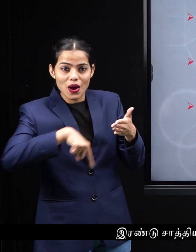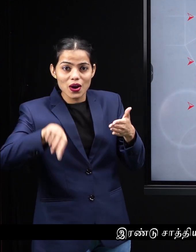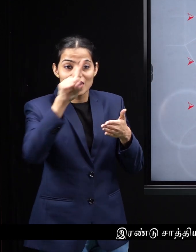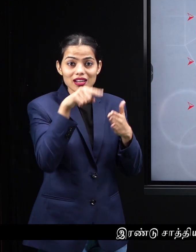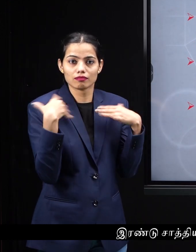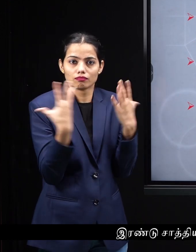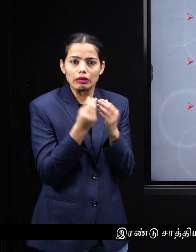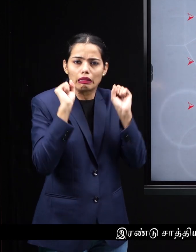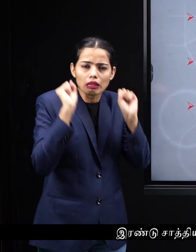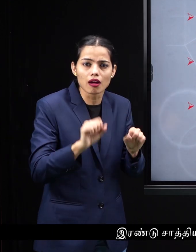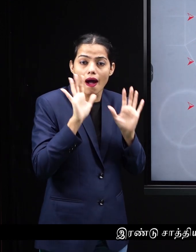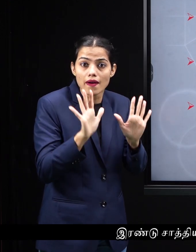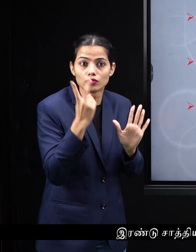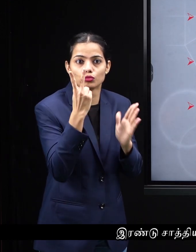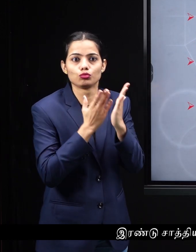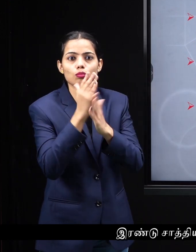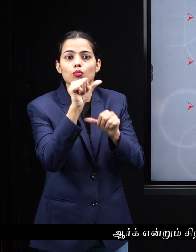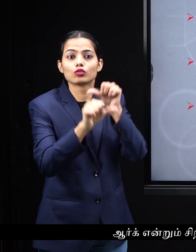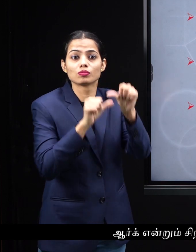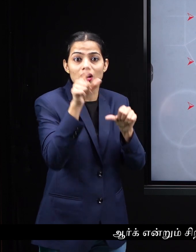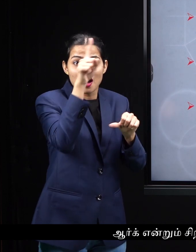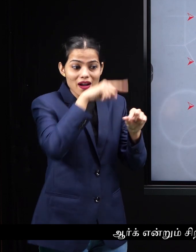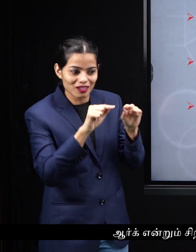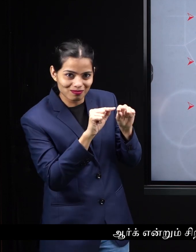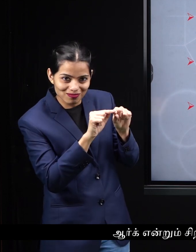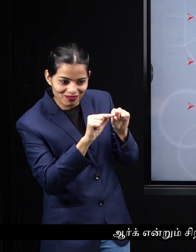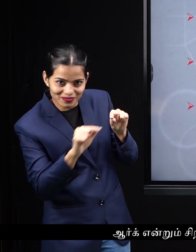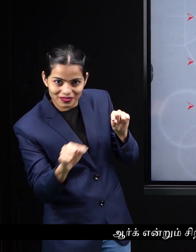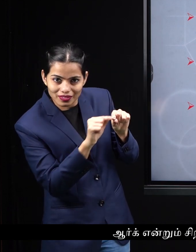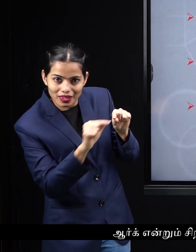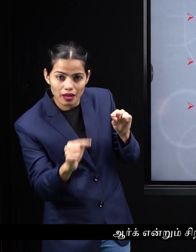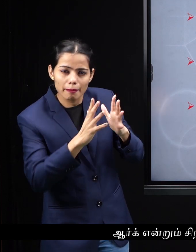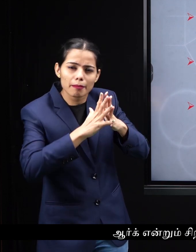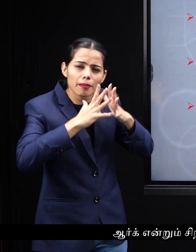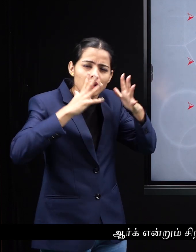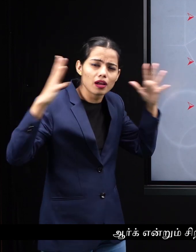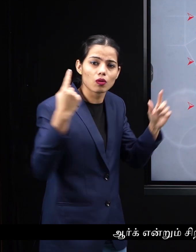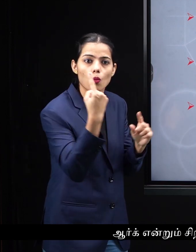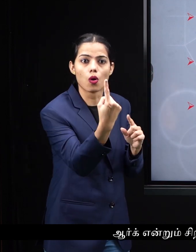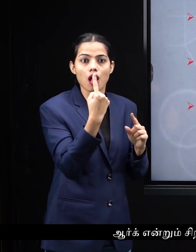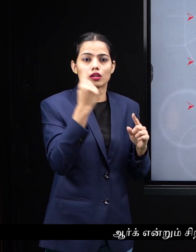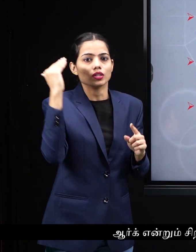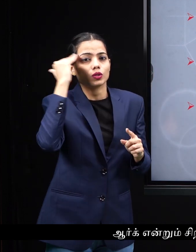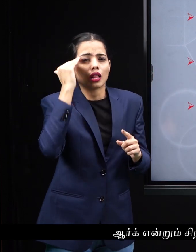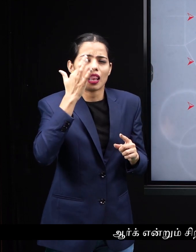சாத்தியமான வளைவுகள் இருக்கலாம். பெரியது மேஜர் ஆர்க் என்றும் சிறியது மைனர் ஆர்க் என்றும்